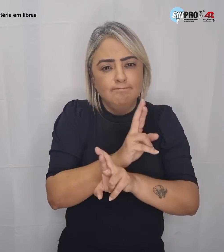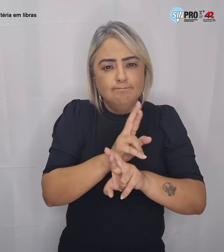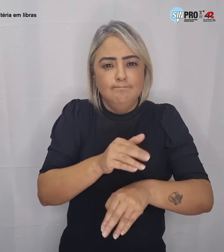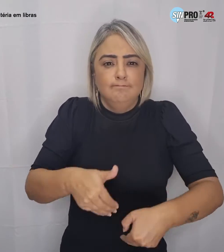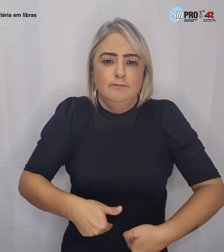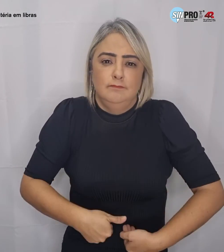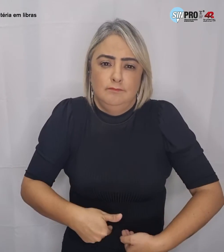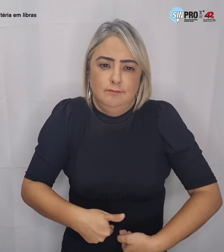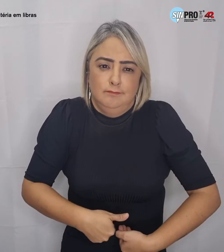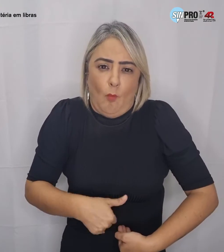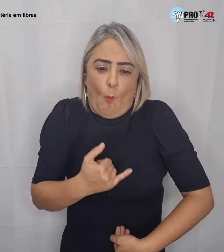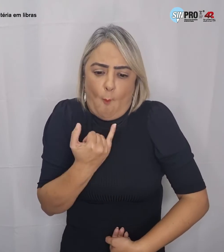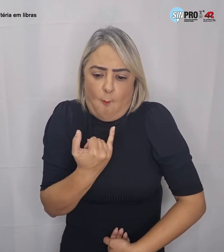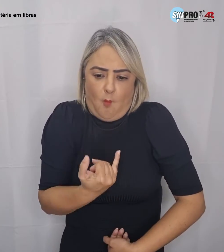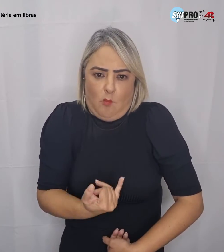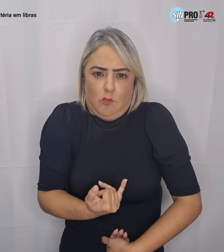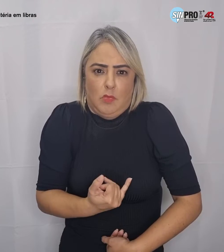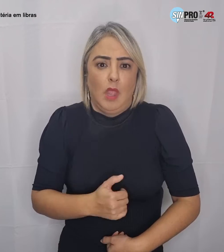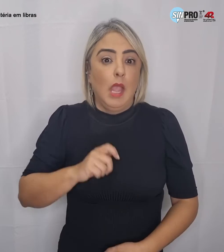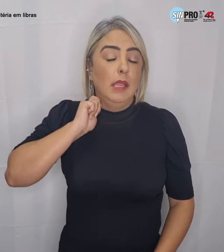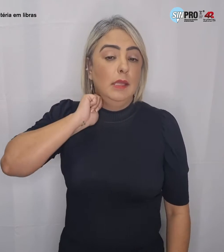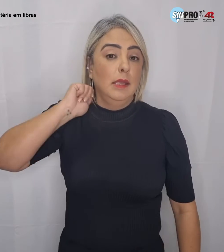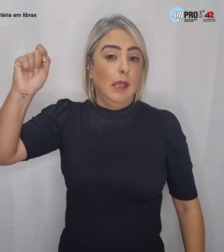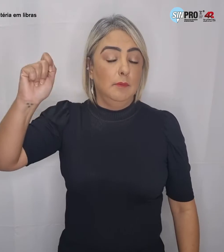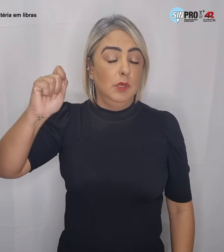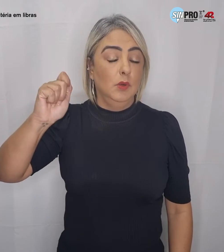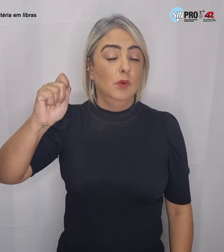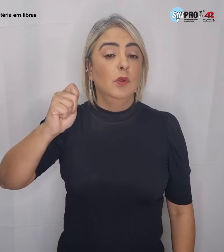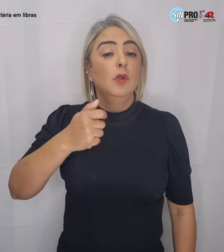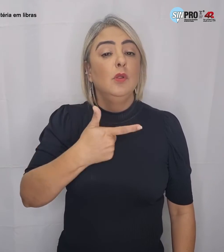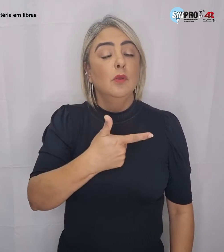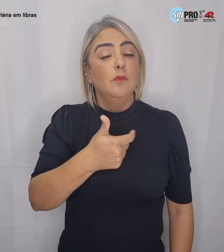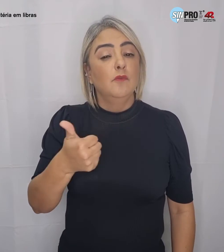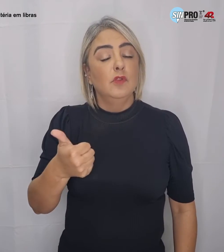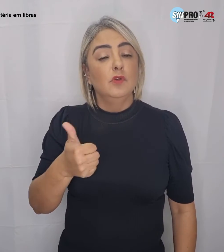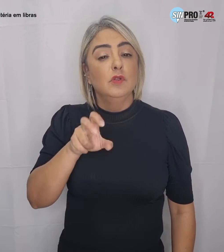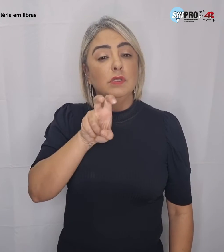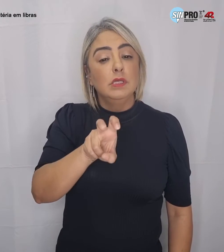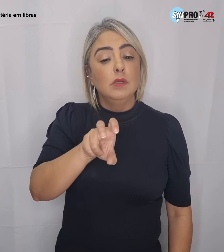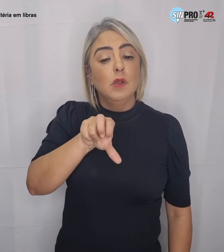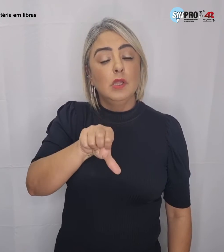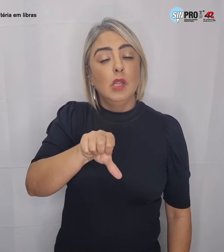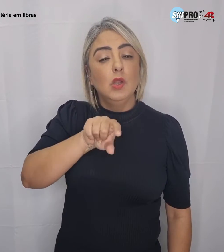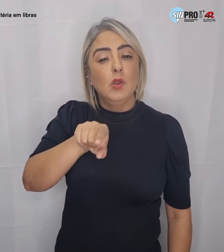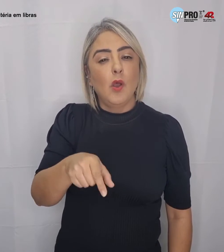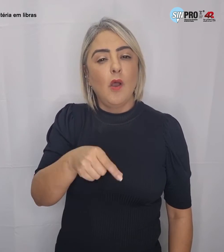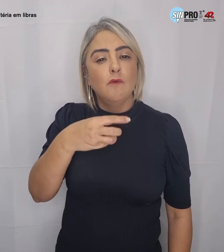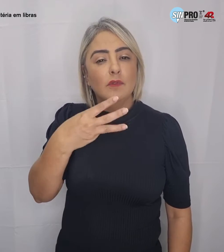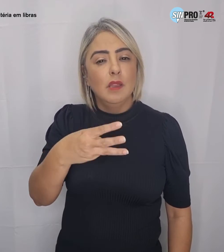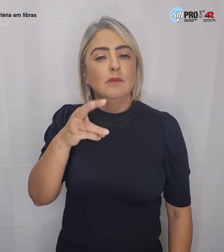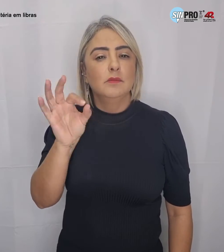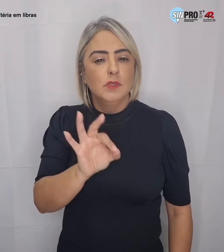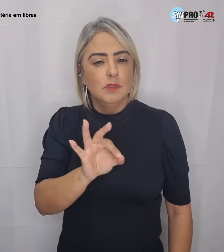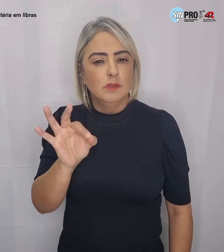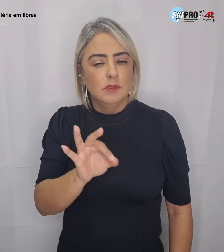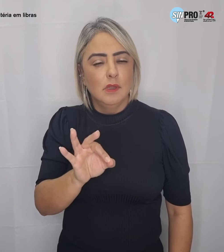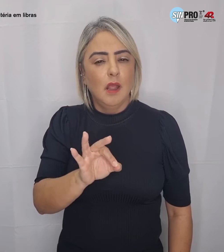relacionadas à fome. Em abril de 2021, 59,3%